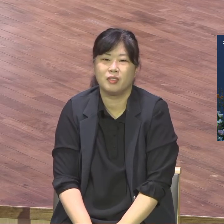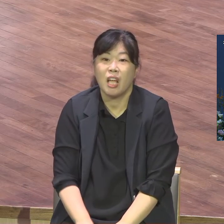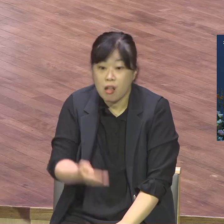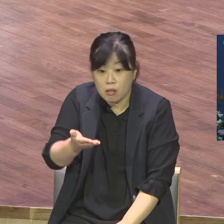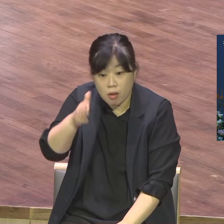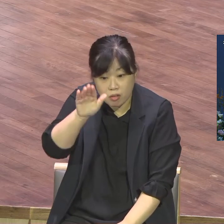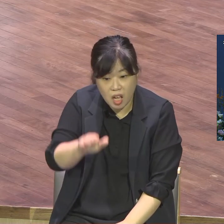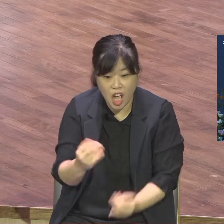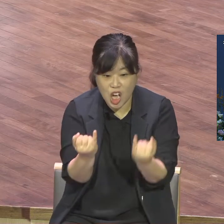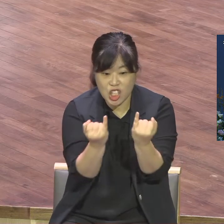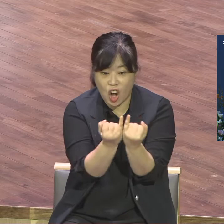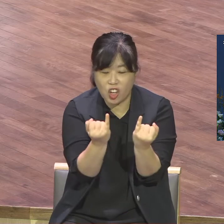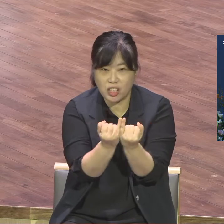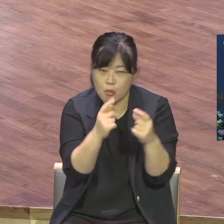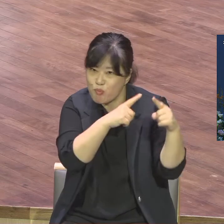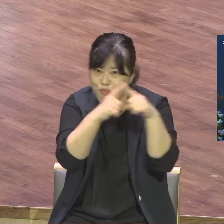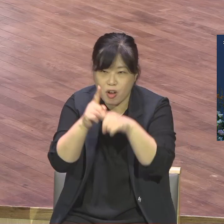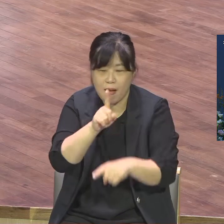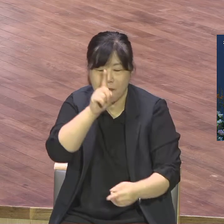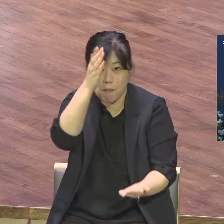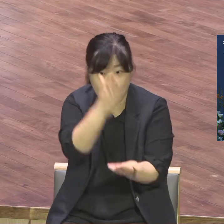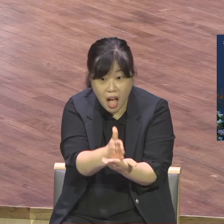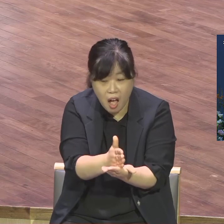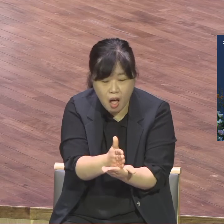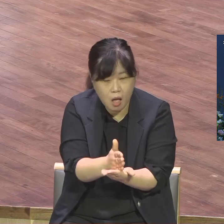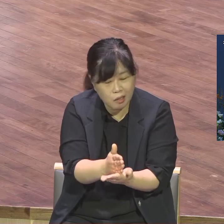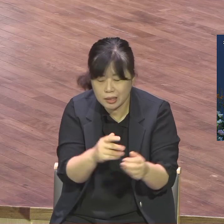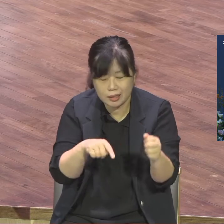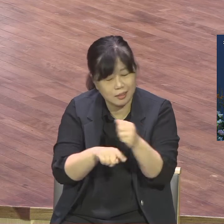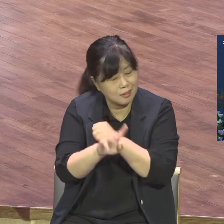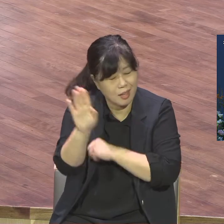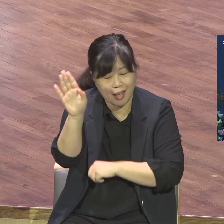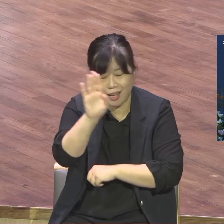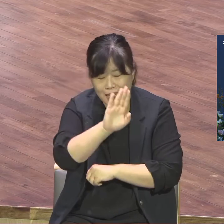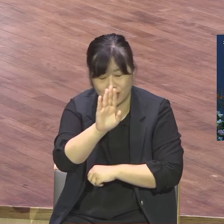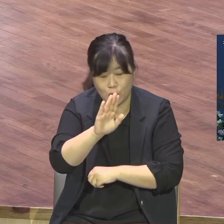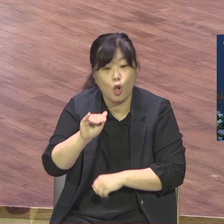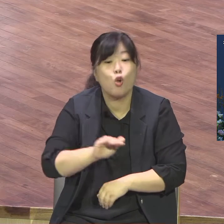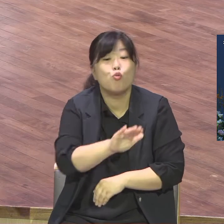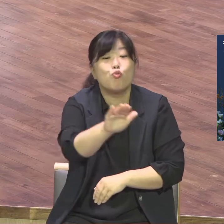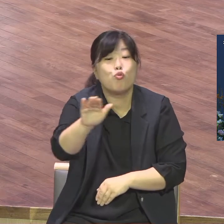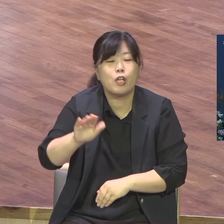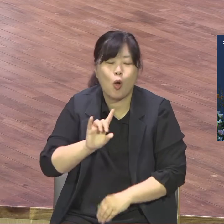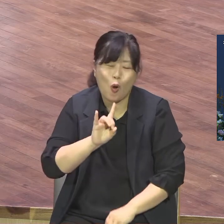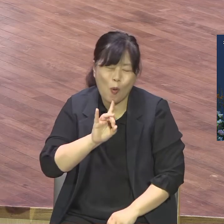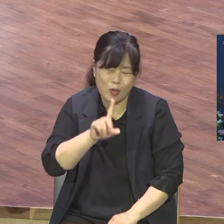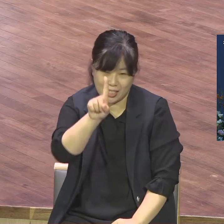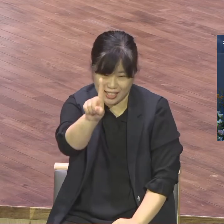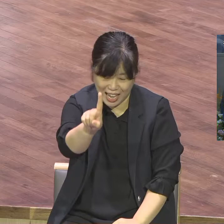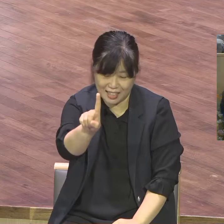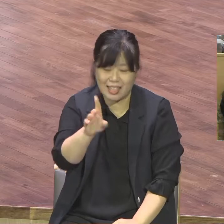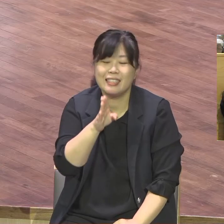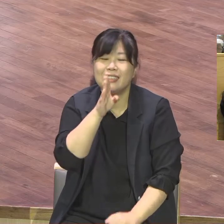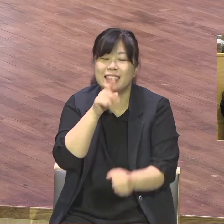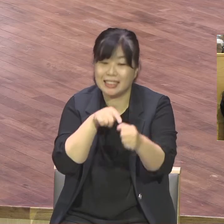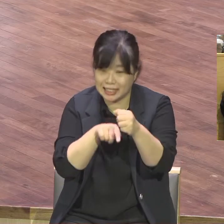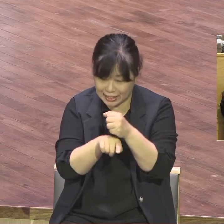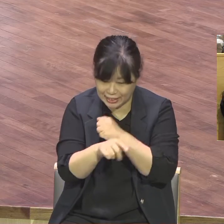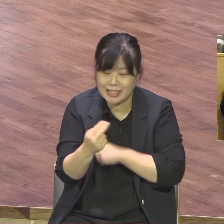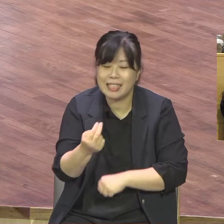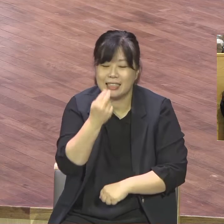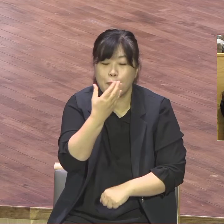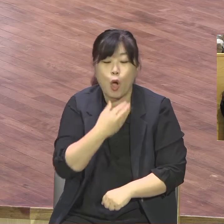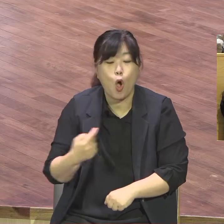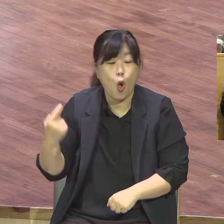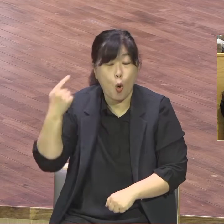것이 뭐냐? 방언 그런 게 아니고 진리, 생명, 복음 증거입니다. 그런데 그렇지